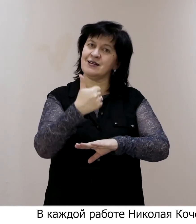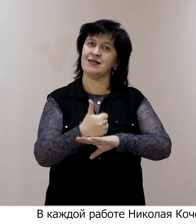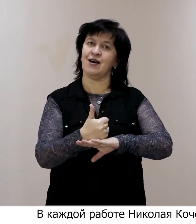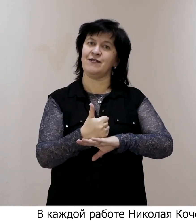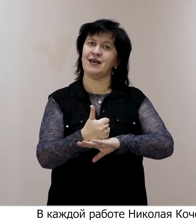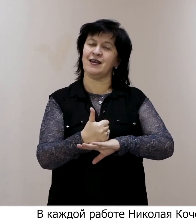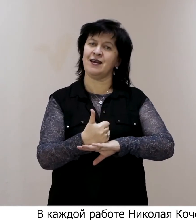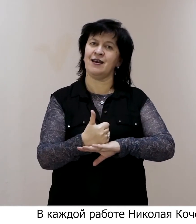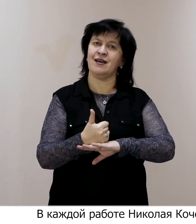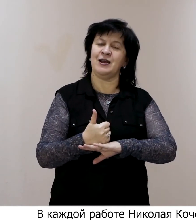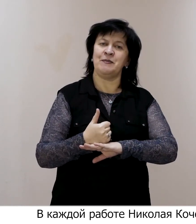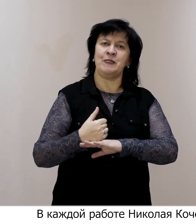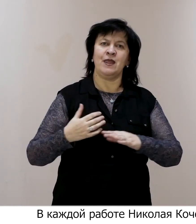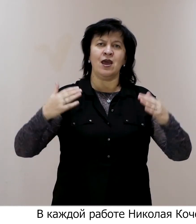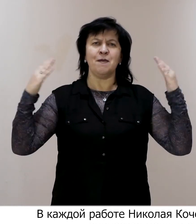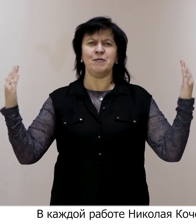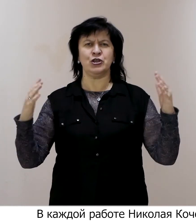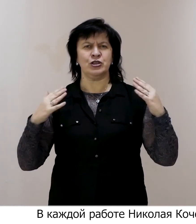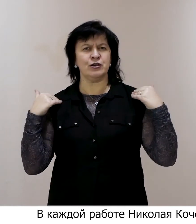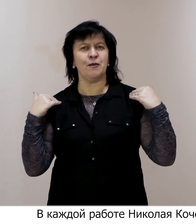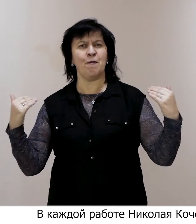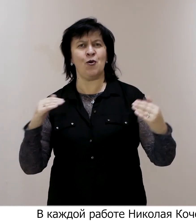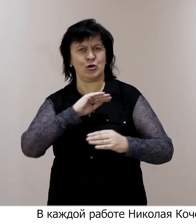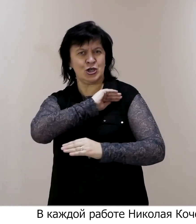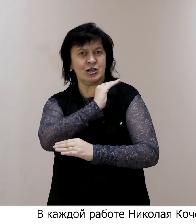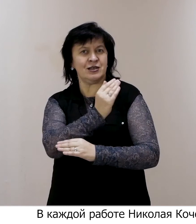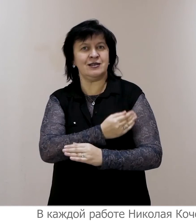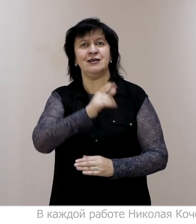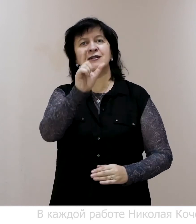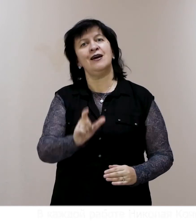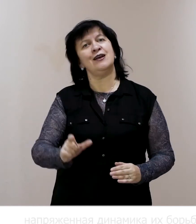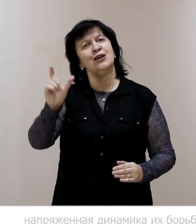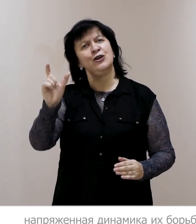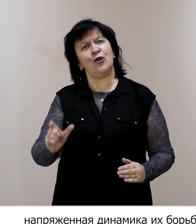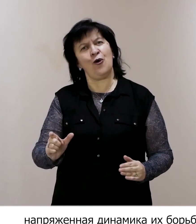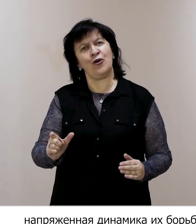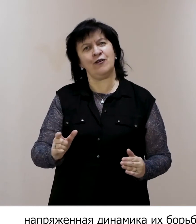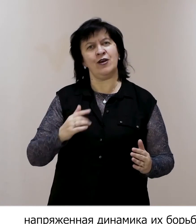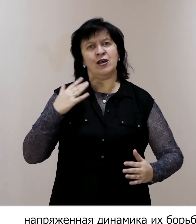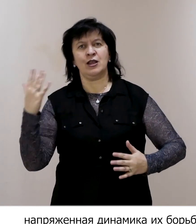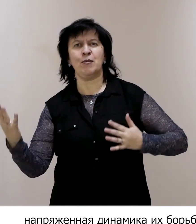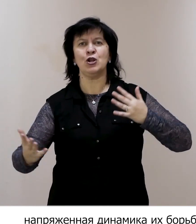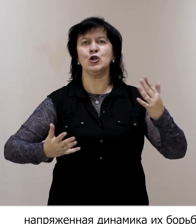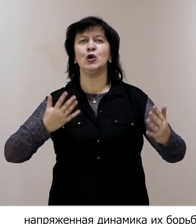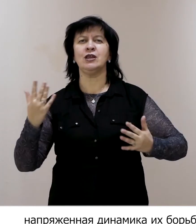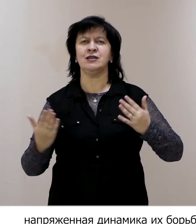эпическая мощь и сила образов героев напряженная динамика их борьбы с